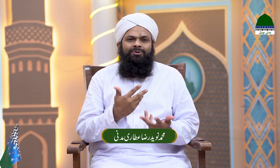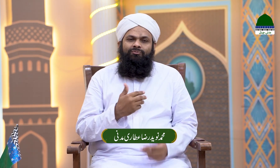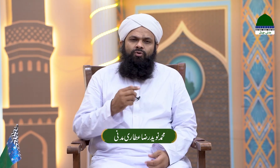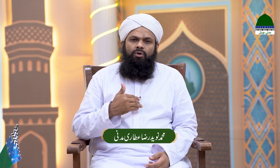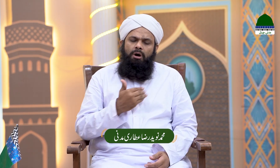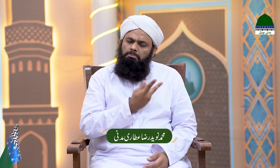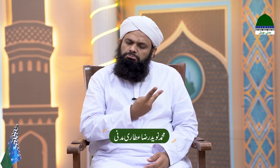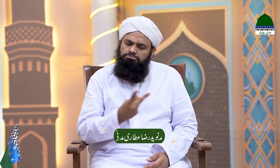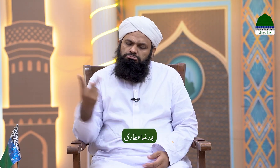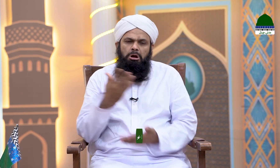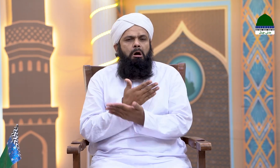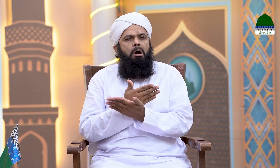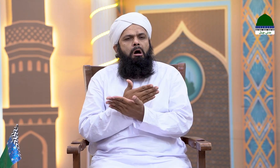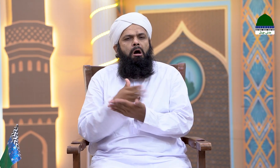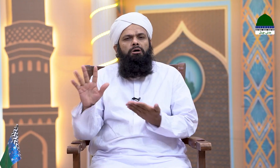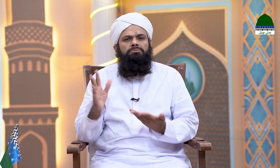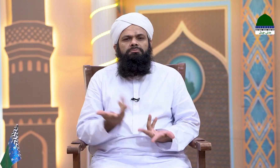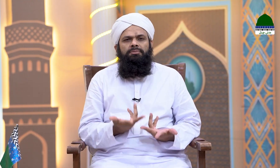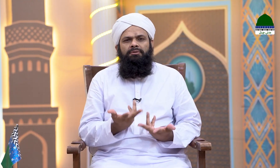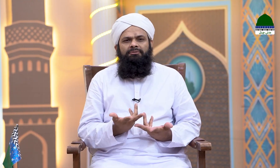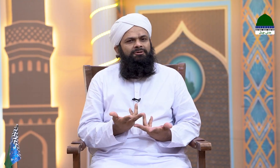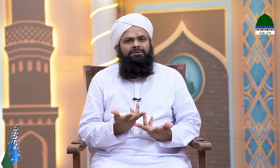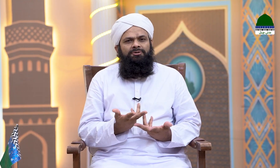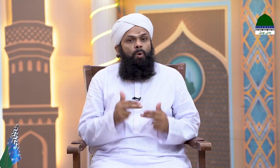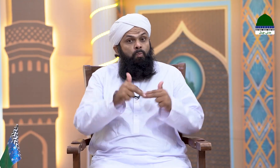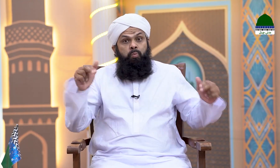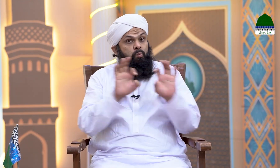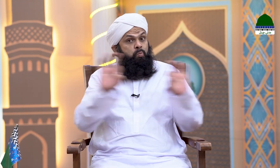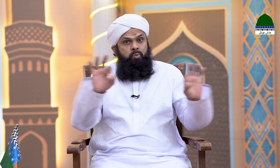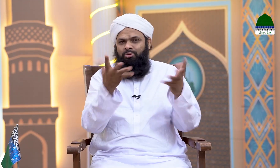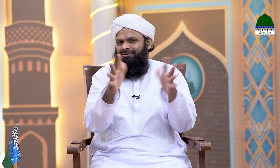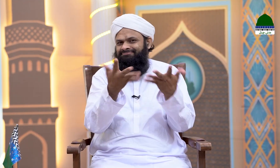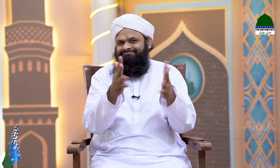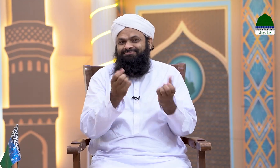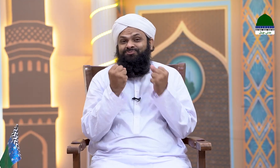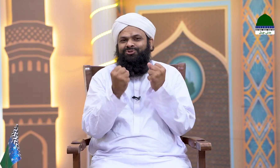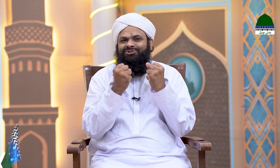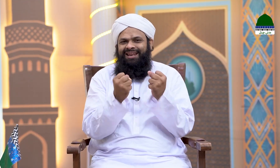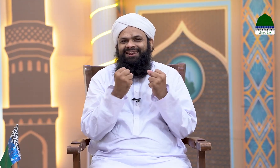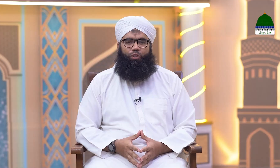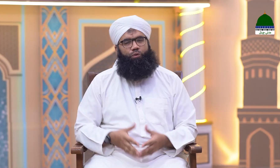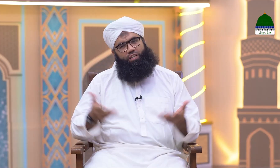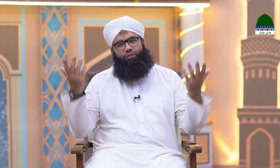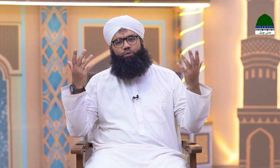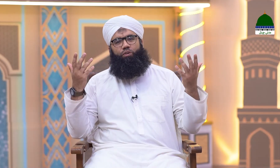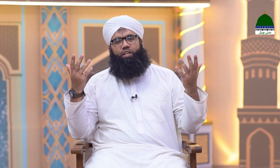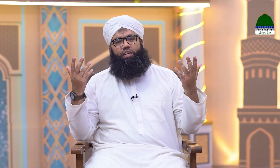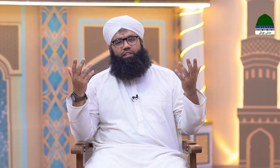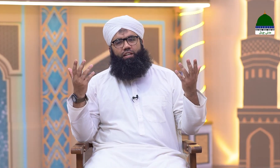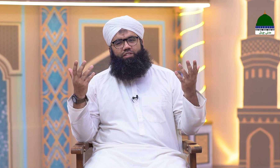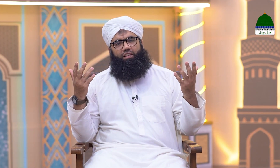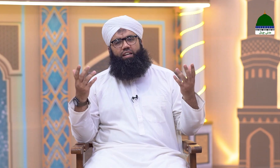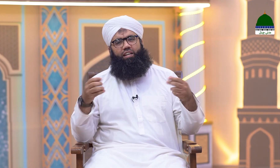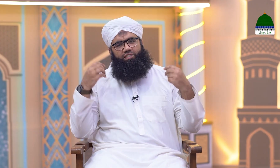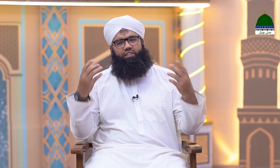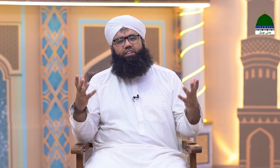قلم ٹوٹ گئے، تیرے اوصاف کا ایک باب بھی پورا نہ ہوا۔ اللہ اکبر۔ حضور جان عالم صلی اللہ علیہ وآلہ وسلم کے اوصاف تو